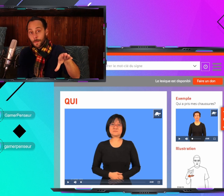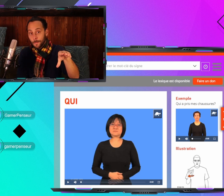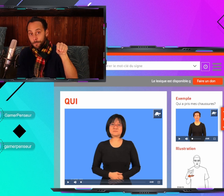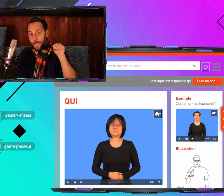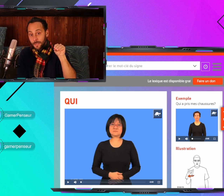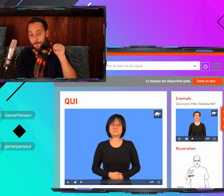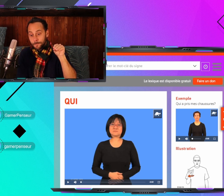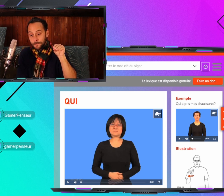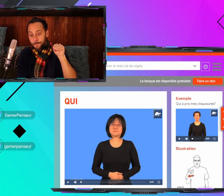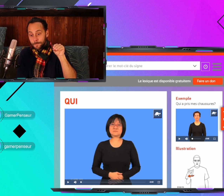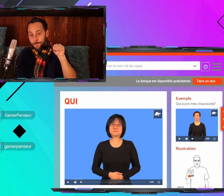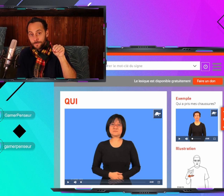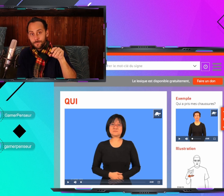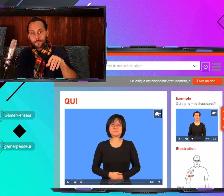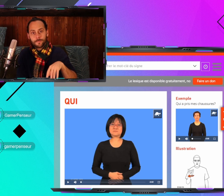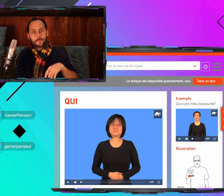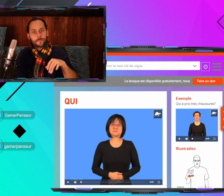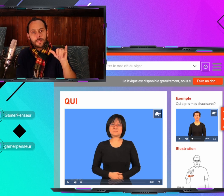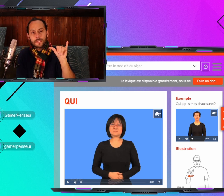Prix.